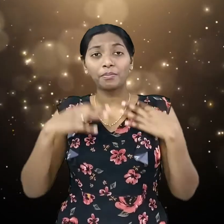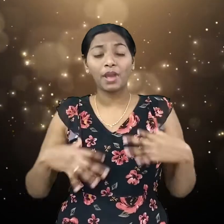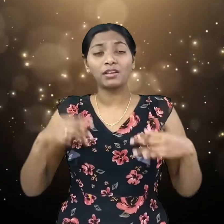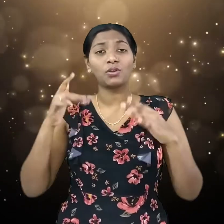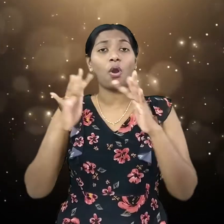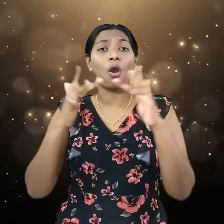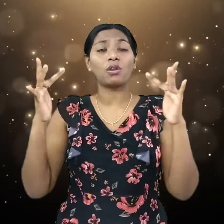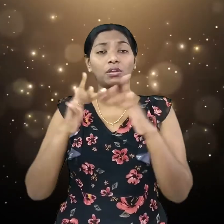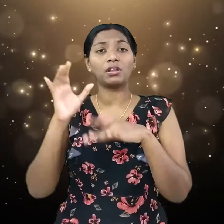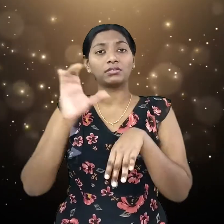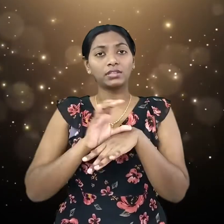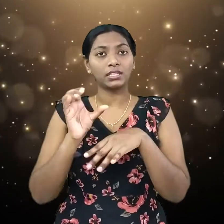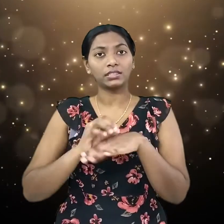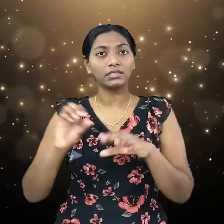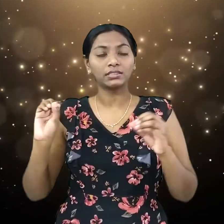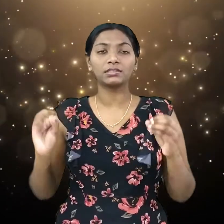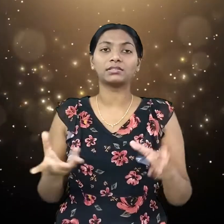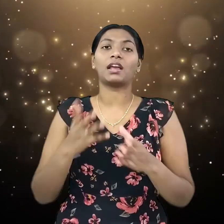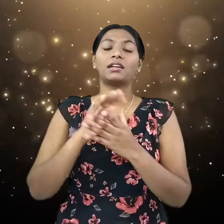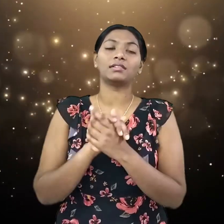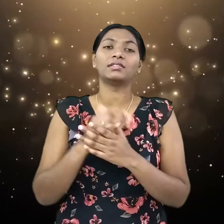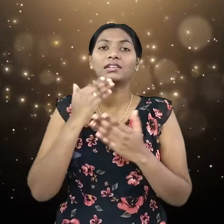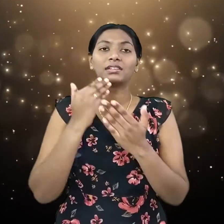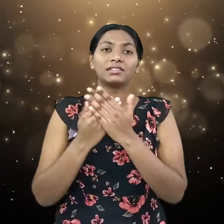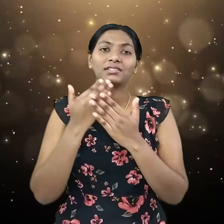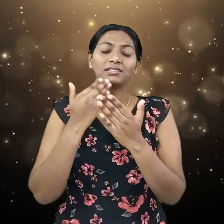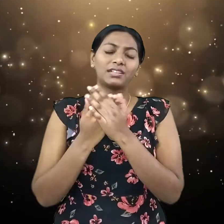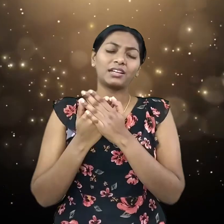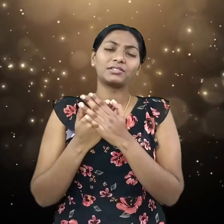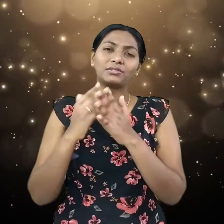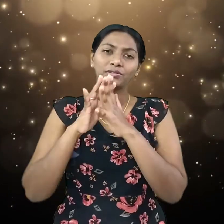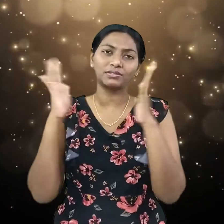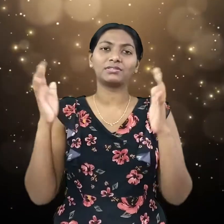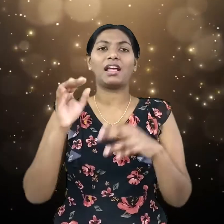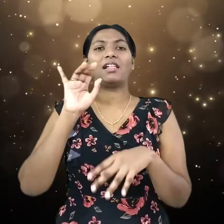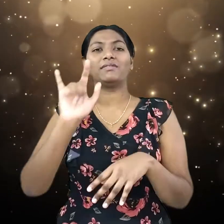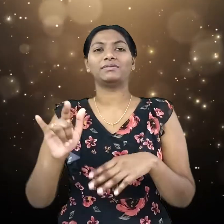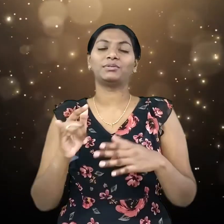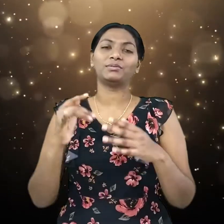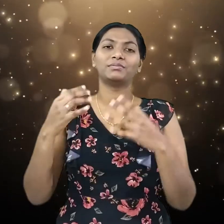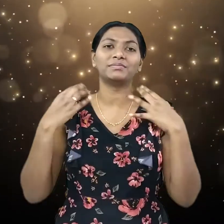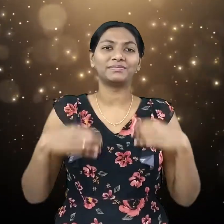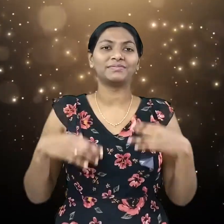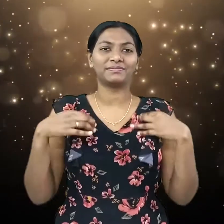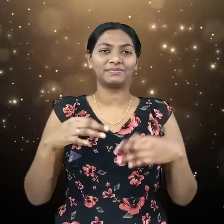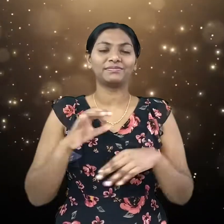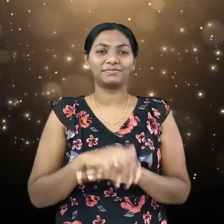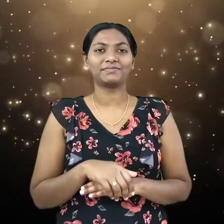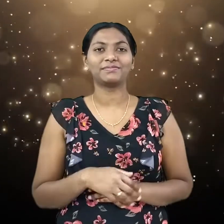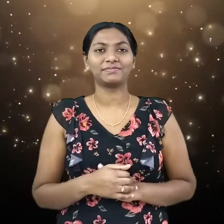का, जिन्होंने ऑनलाइन मीटिंग हमारे लिए उपलब्ध की। थैंक यू पास्टर, आई लव यू पास्टर।